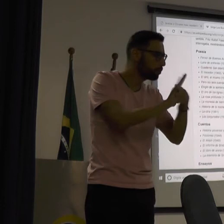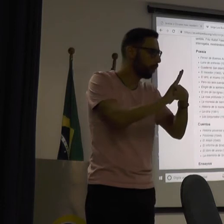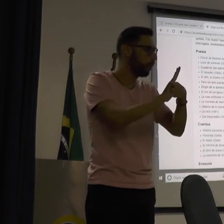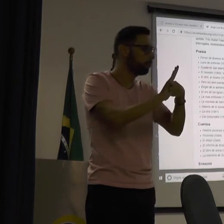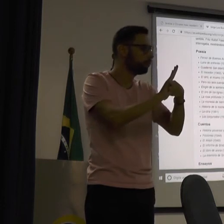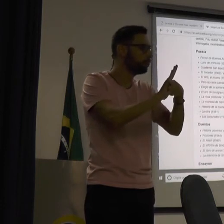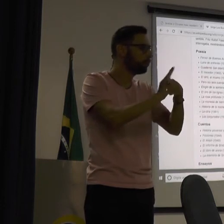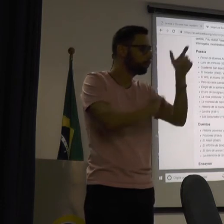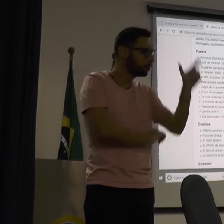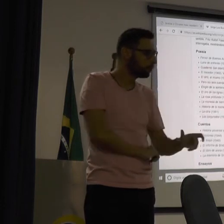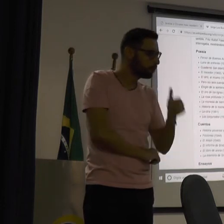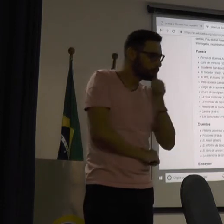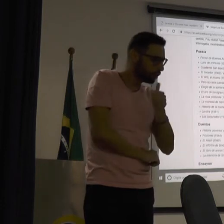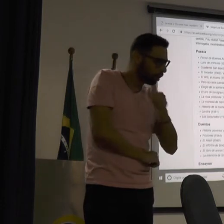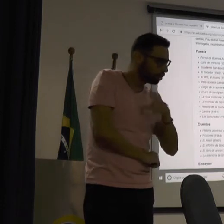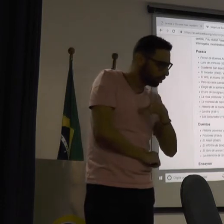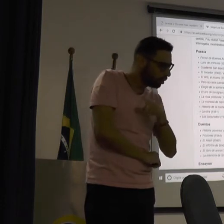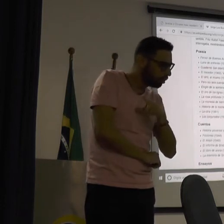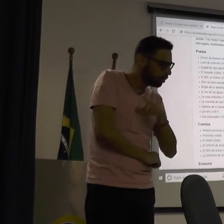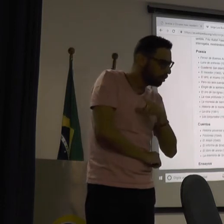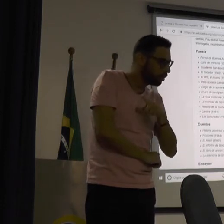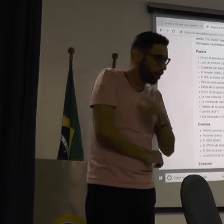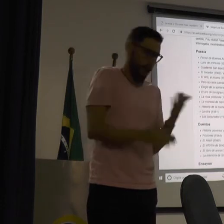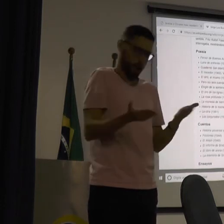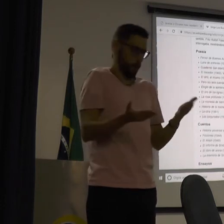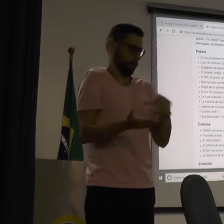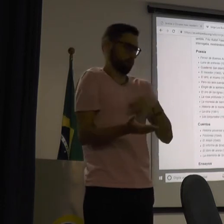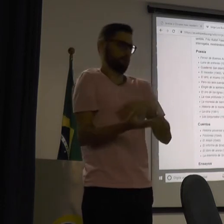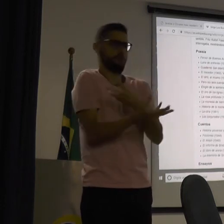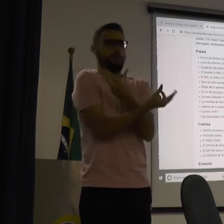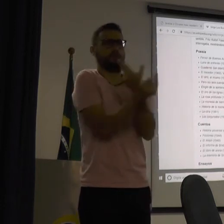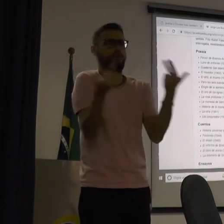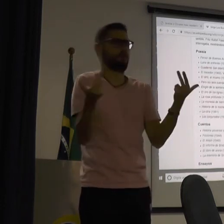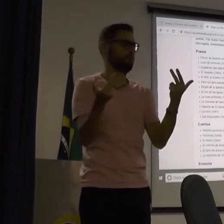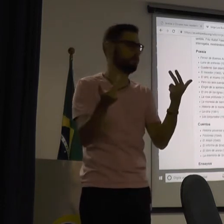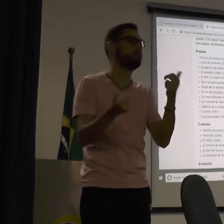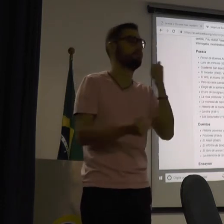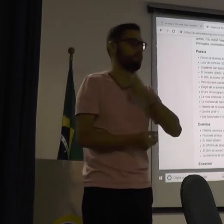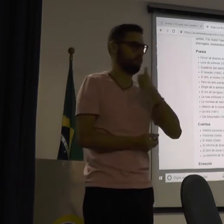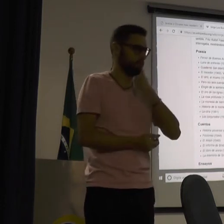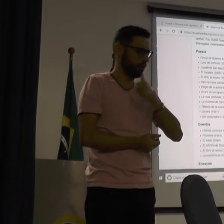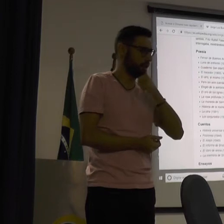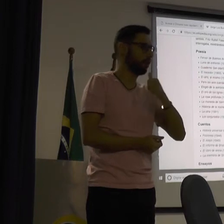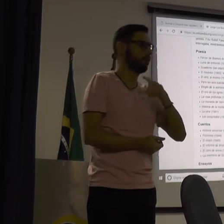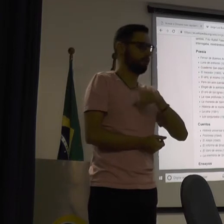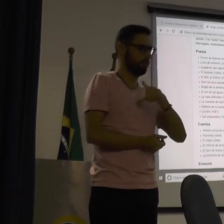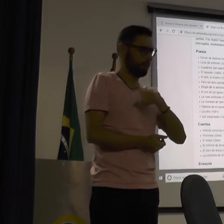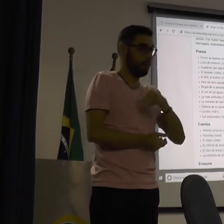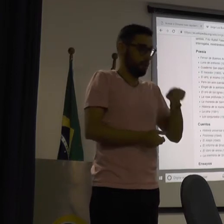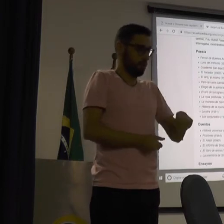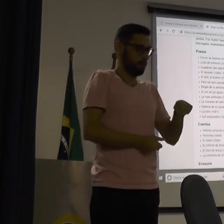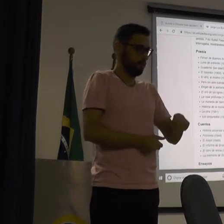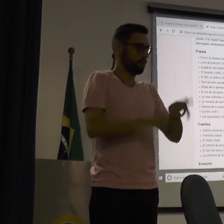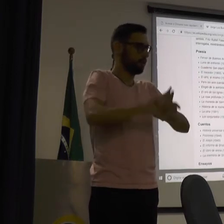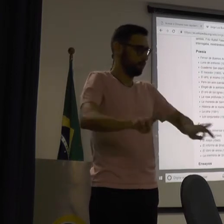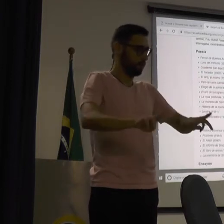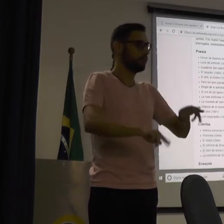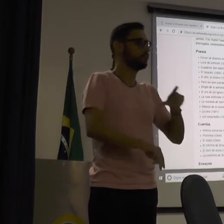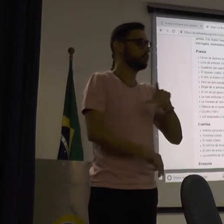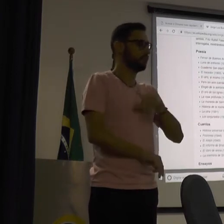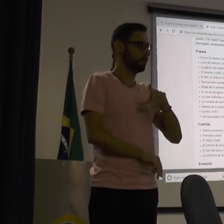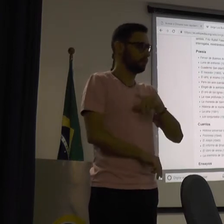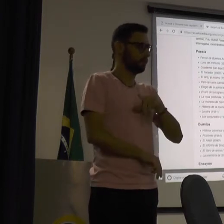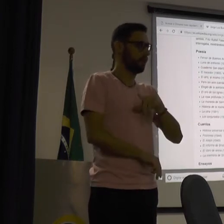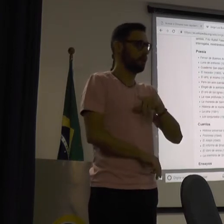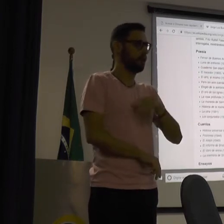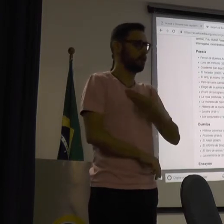por mulheres. Eu sei que isso agora é chover no molhado, né? Aqui a gente tem um caso maravilhoso que é da colega